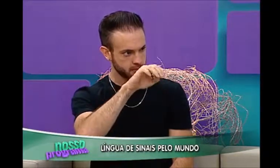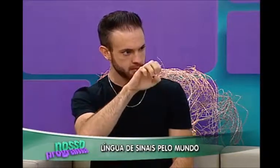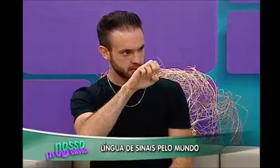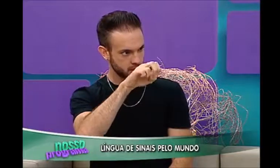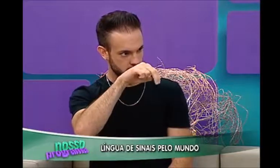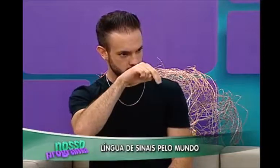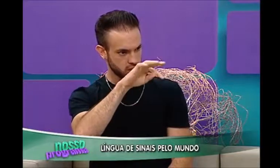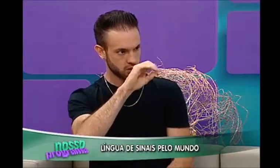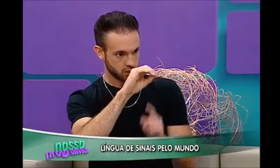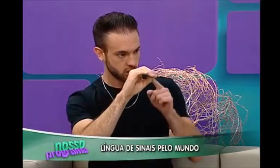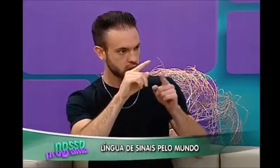Apartamento.